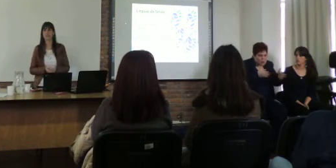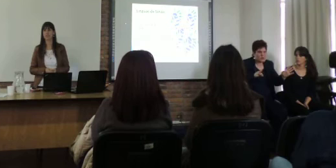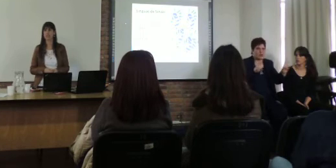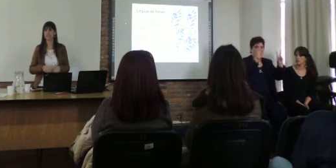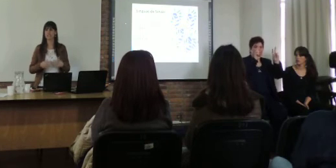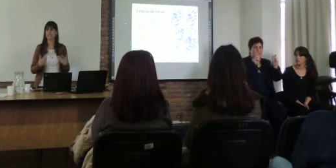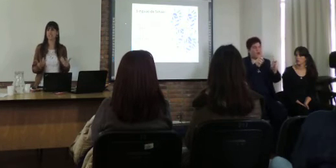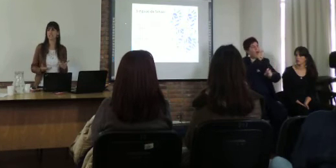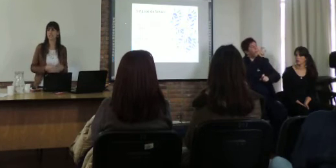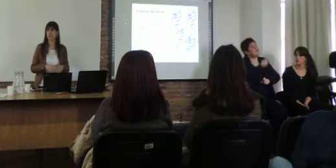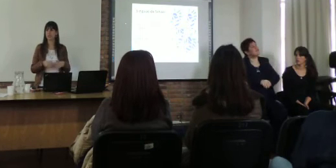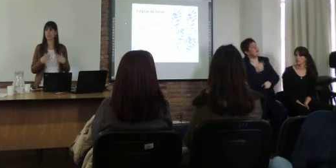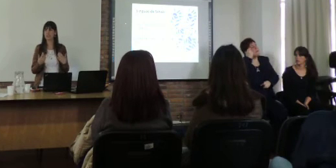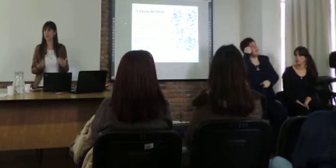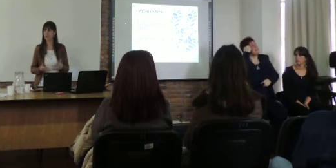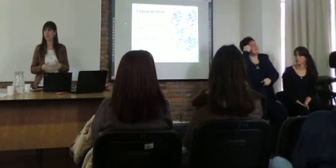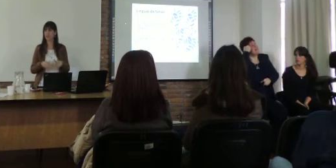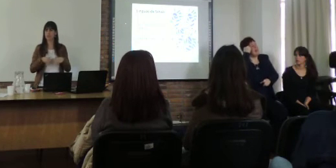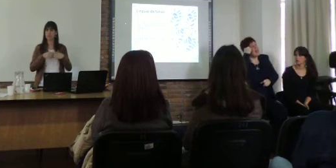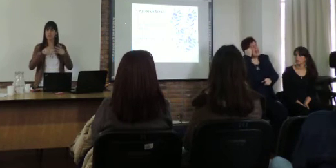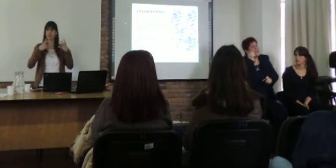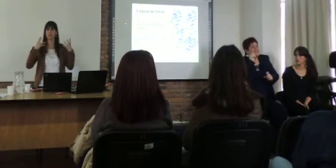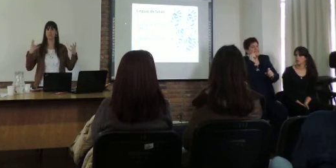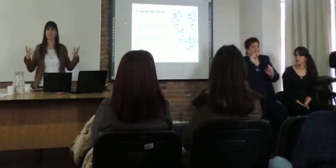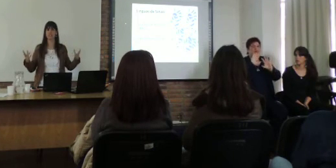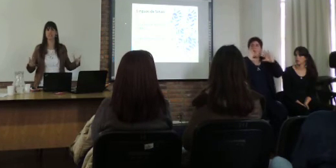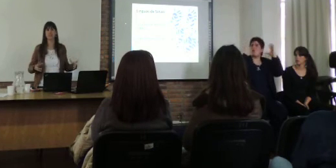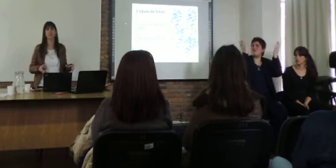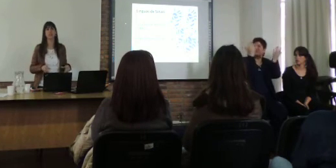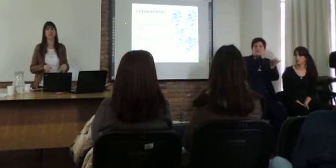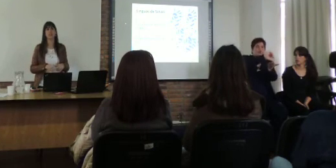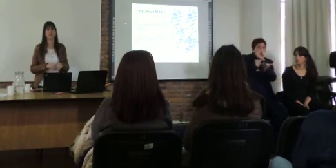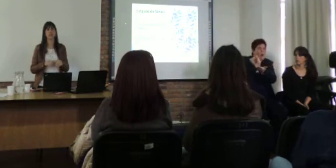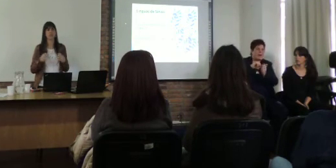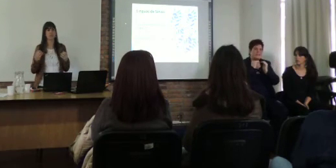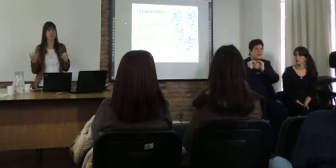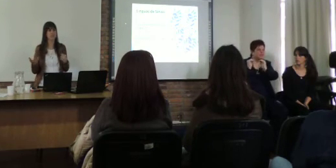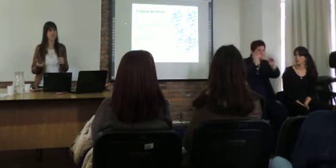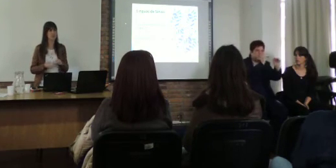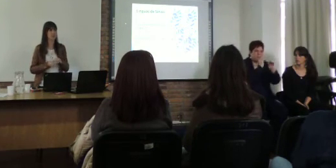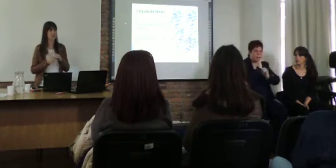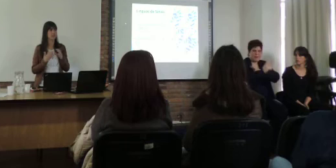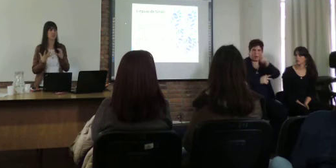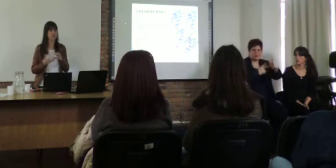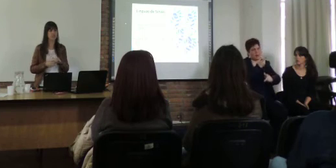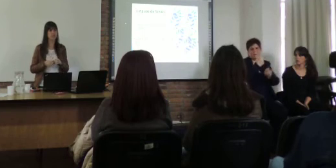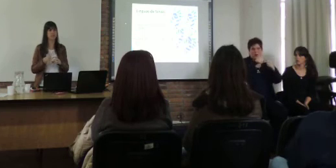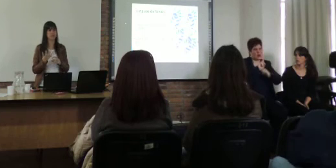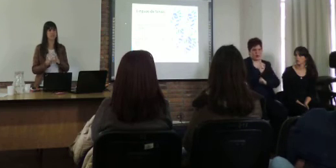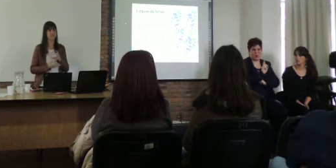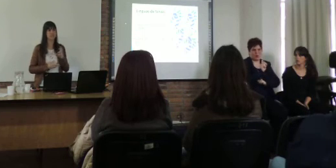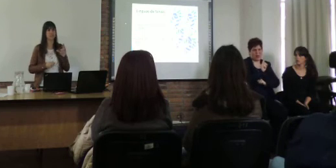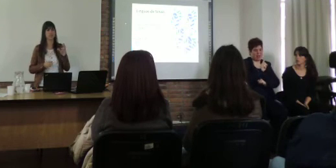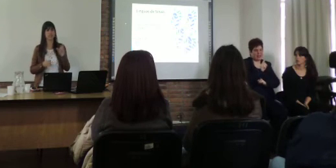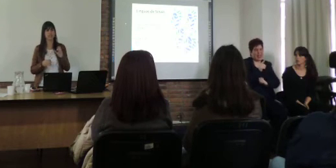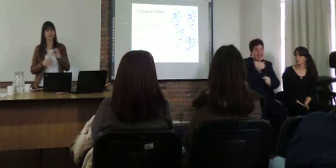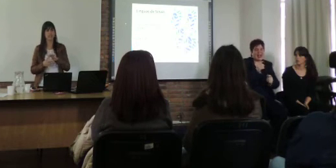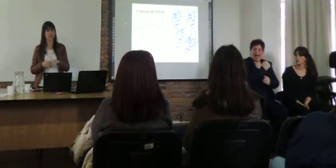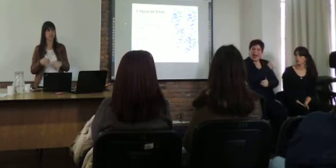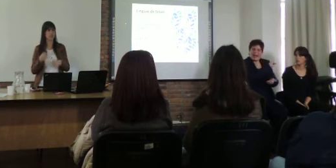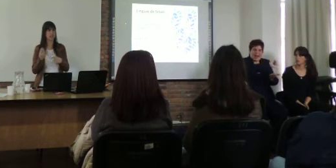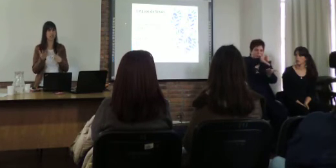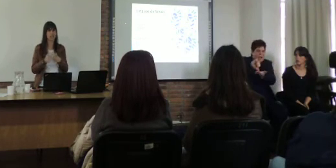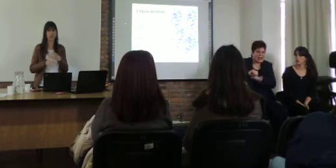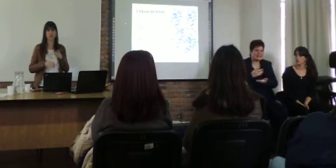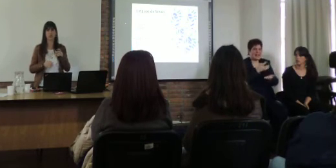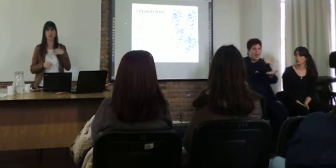pessoas pensam que a língua de sinais ela é universal, e ela fez toda uma explicação contextualizando com as línguas orais também, que existem